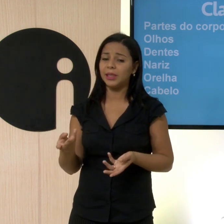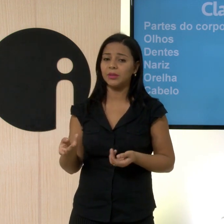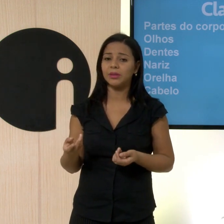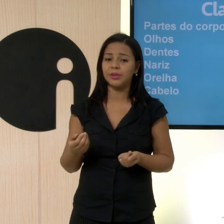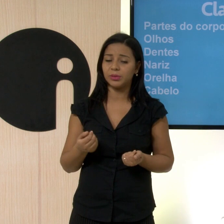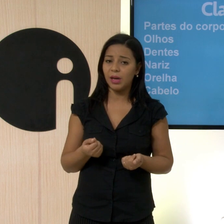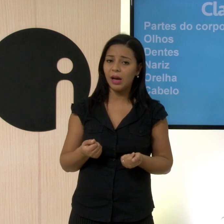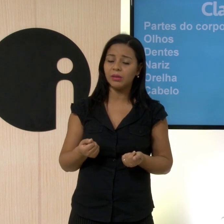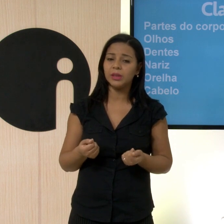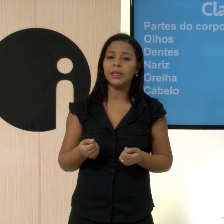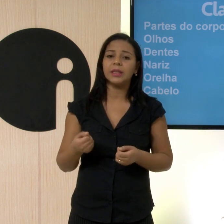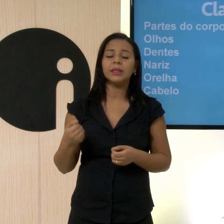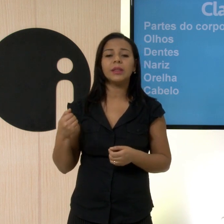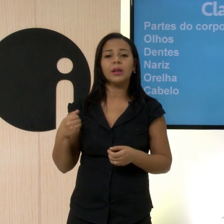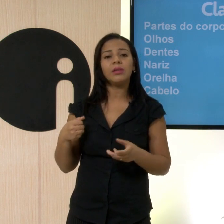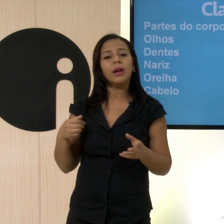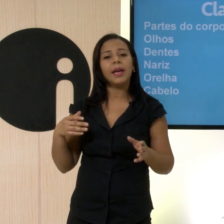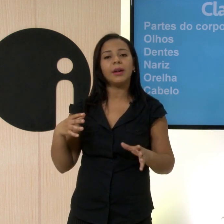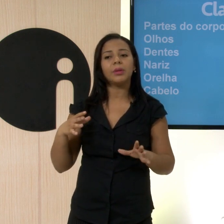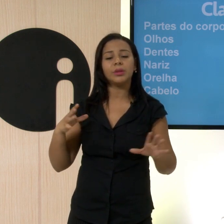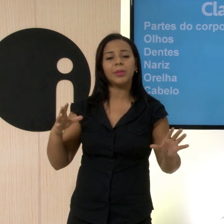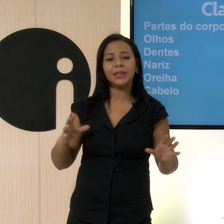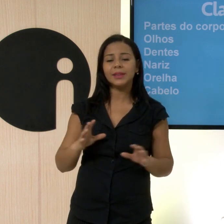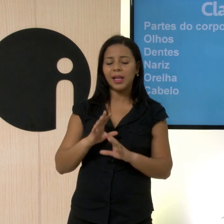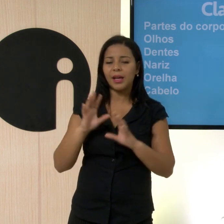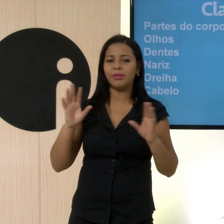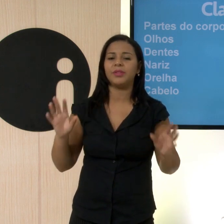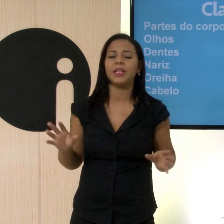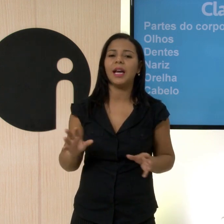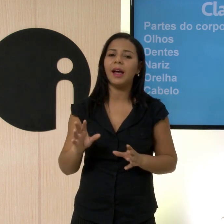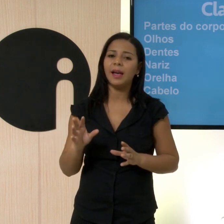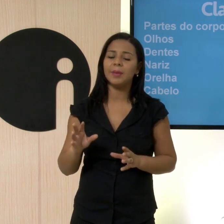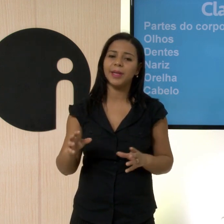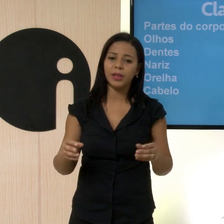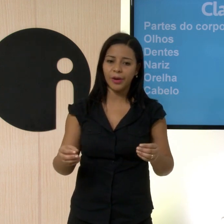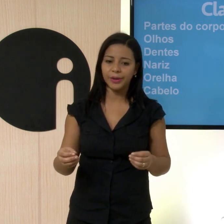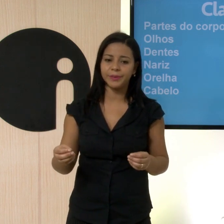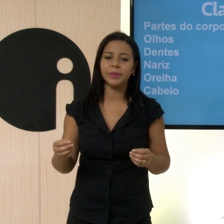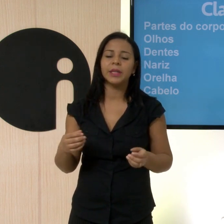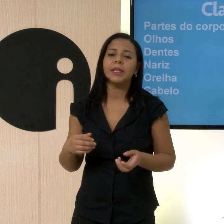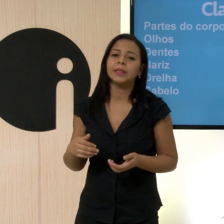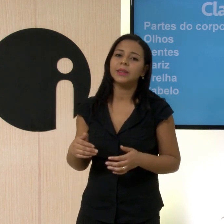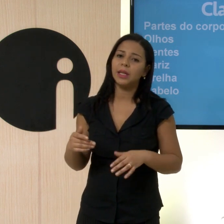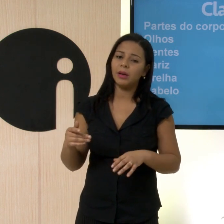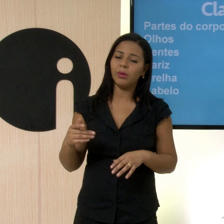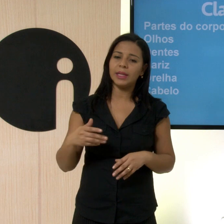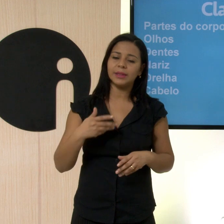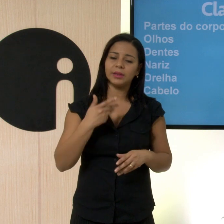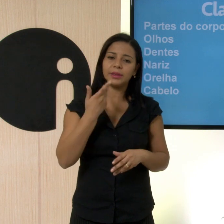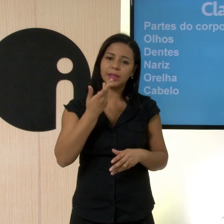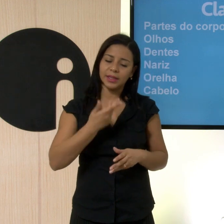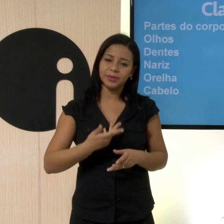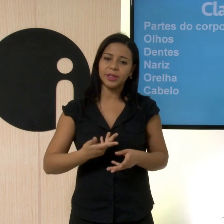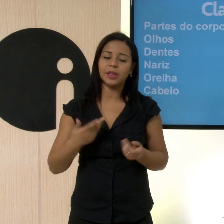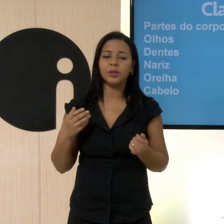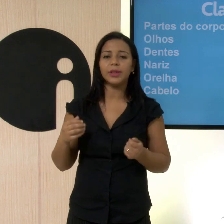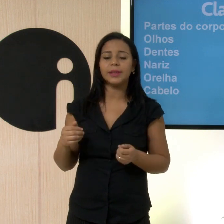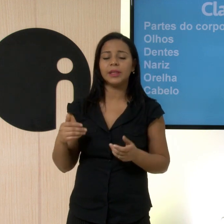língua visual. Então, quanto mais claro ficar, é melhor. Então, esses classificadores,